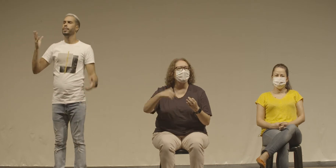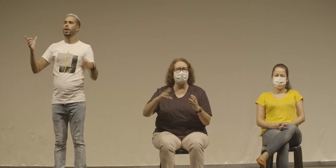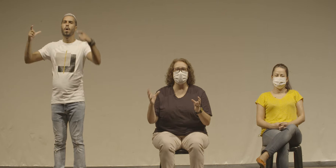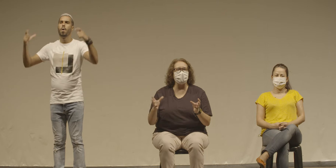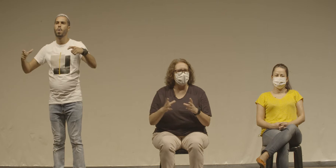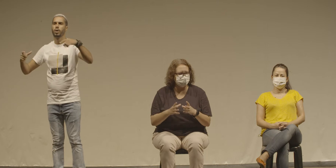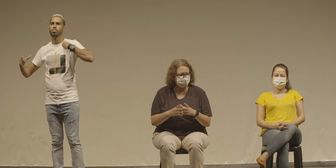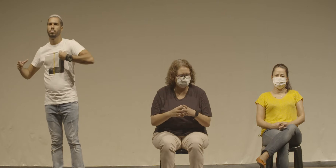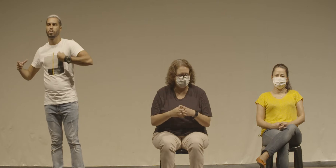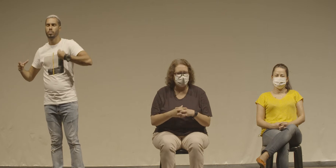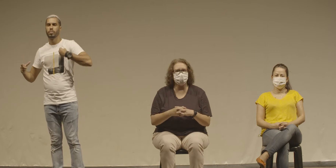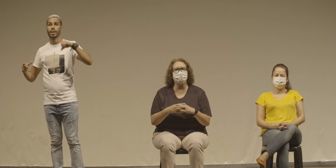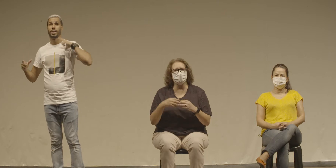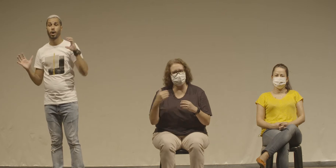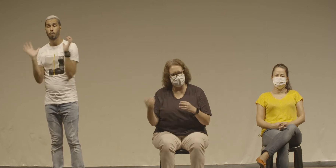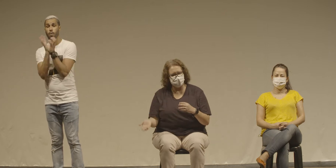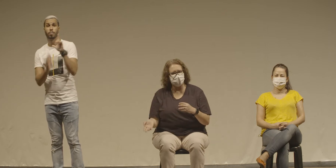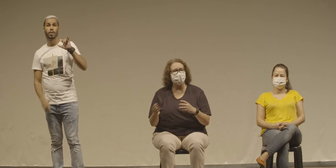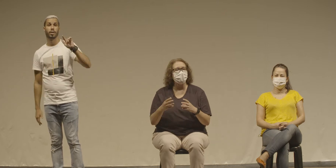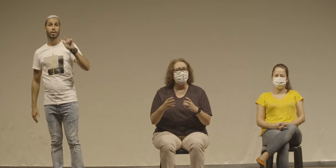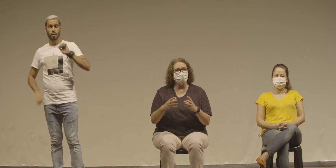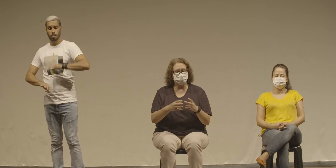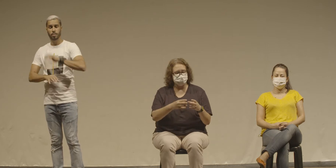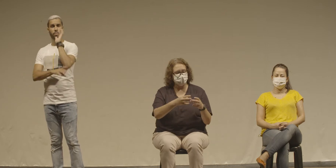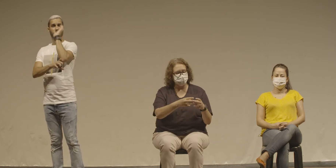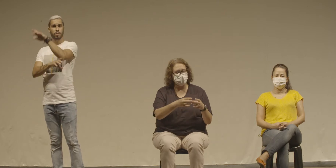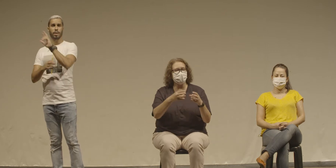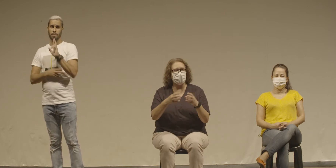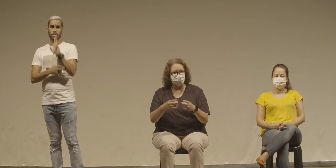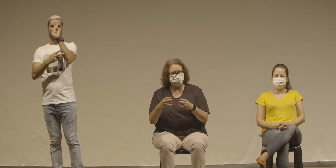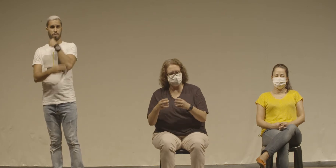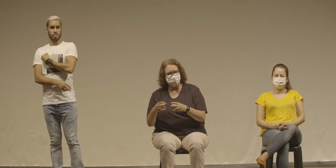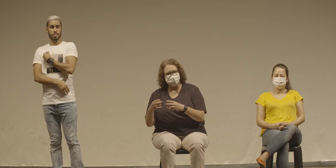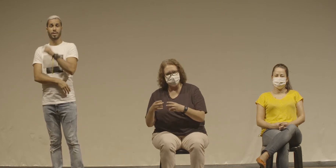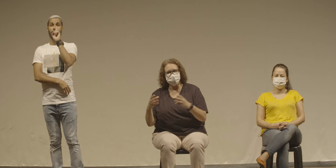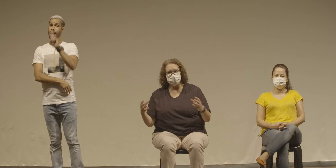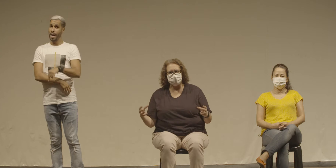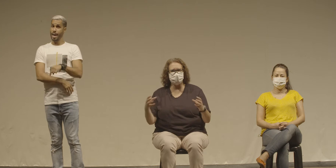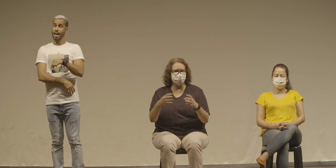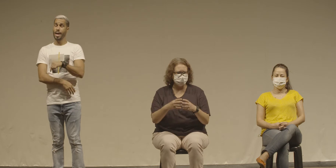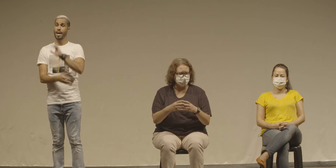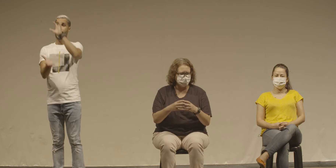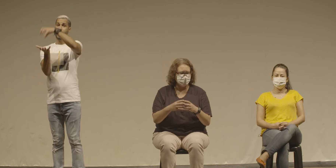jogos, tem uma liga de basquete que representa. Então, assim, são entidades que se juntam